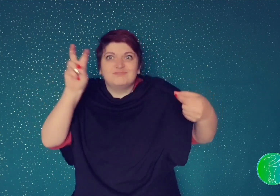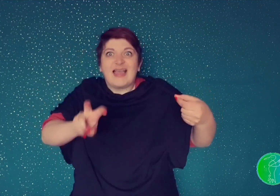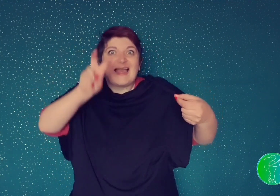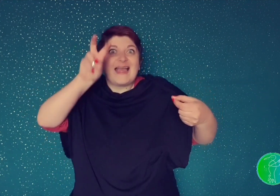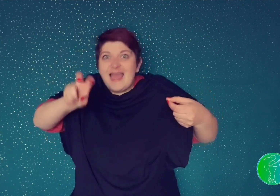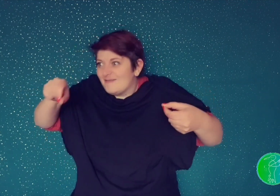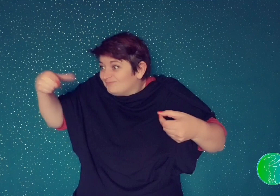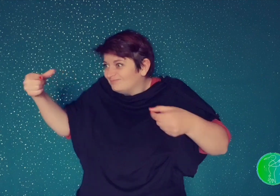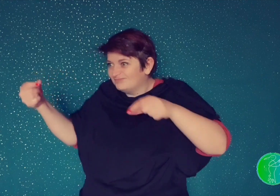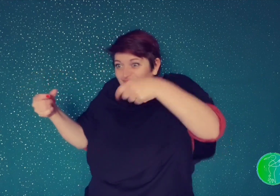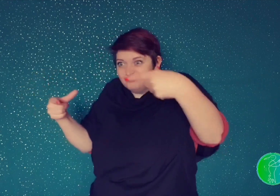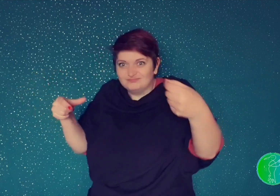rameaux